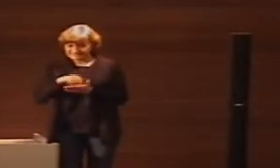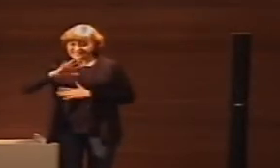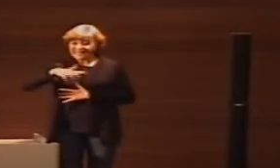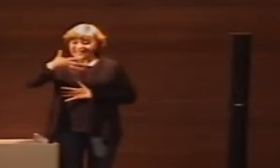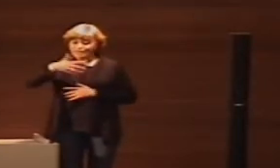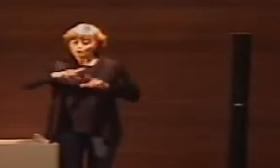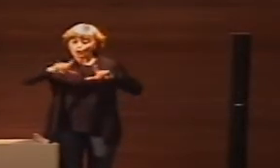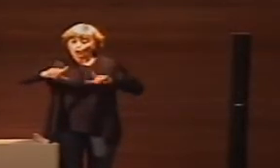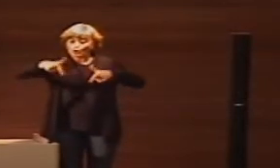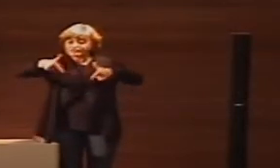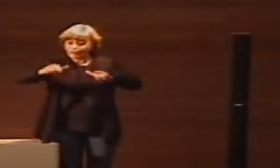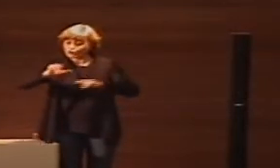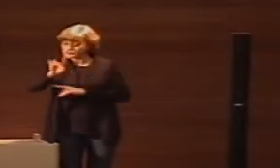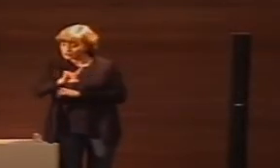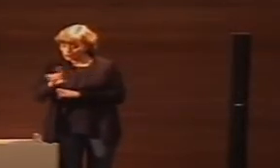puerta. Al final